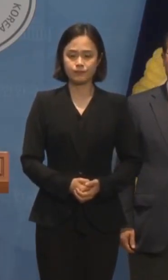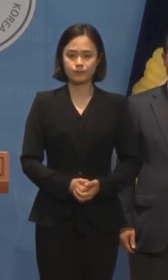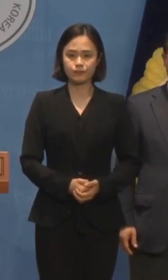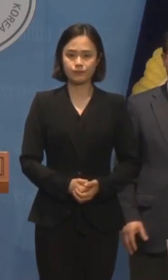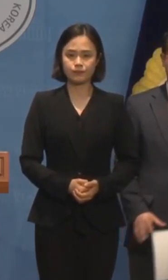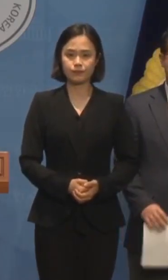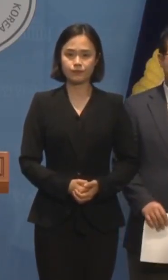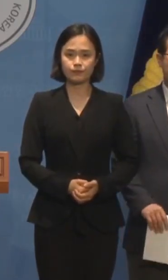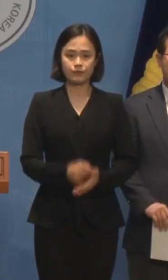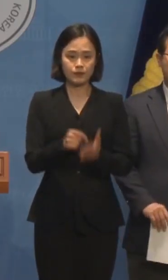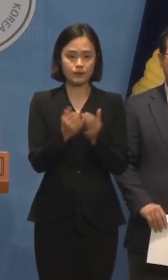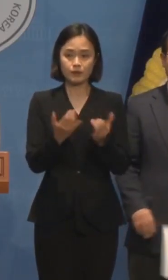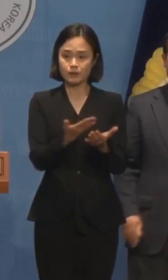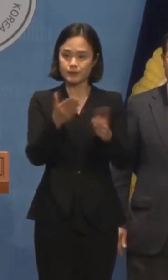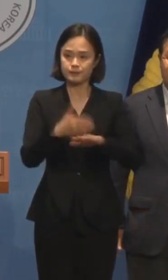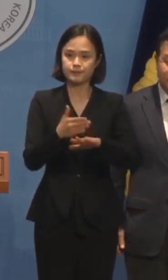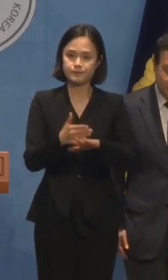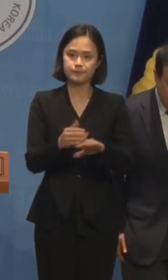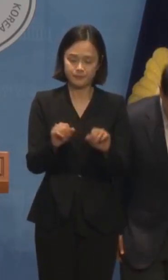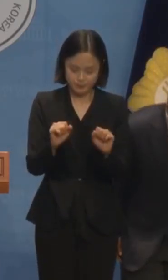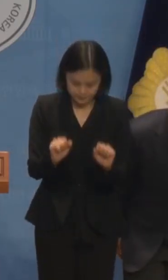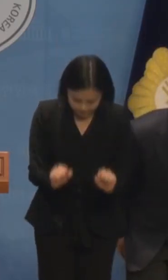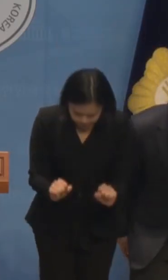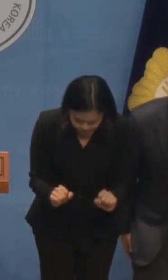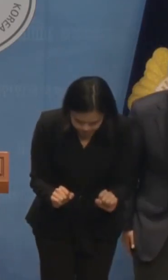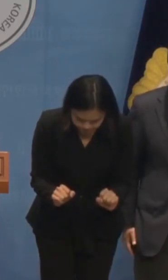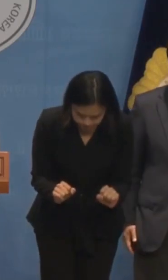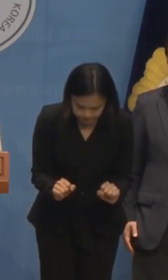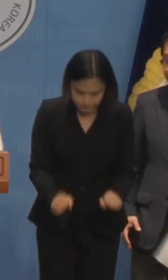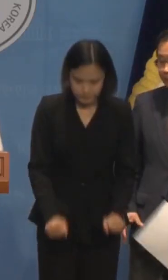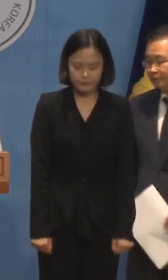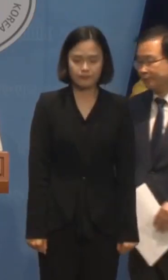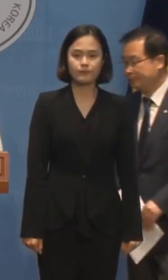예, 언론인 여러분 감사합니다. 마치겠습니다.